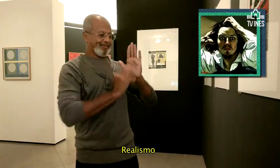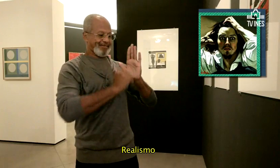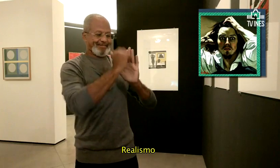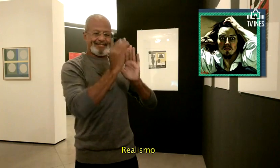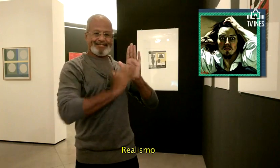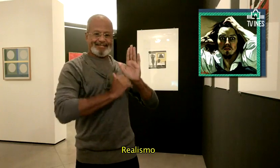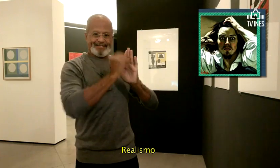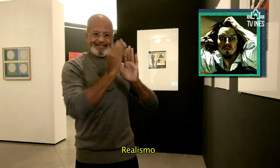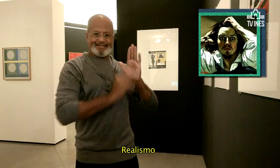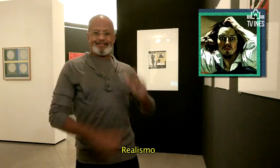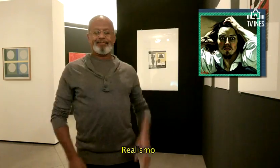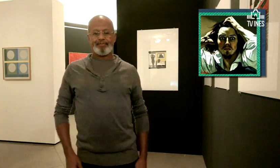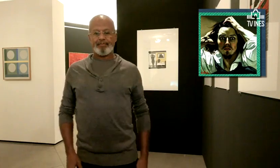Realismo.